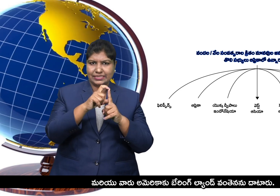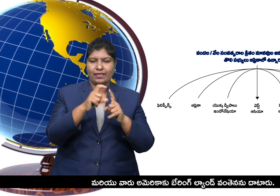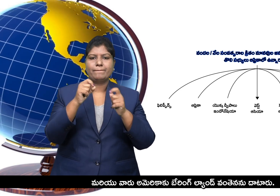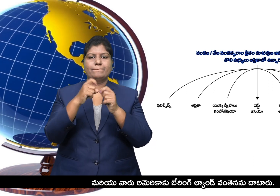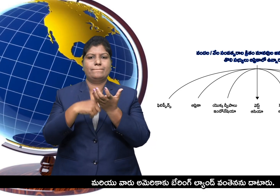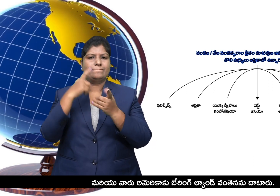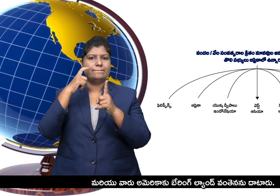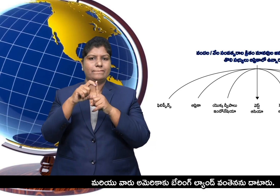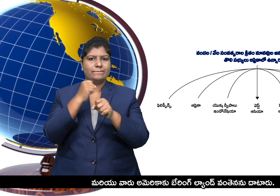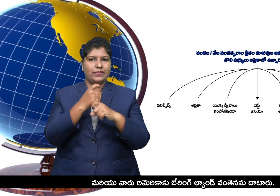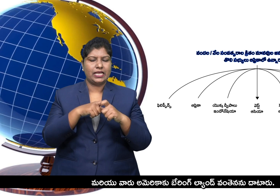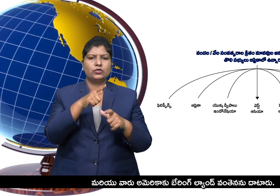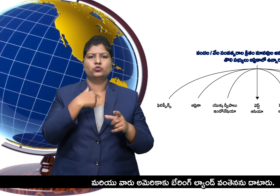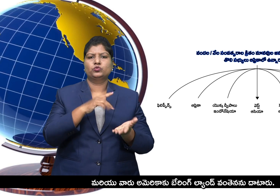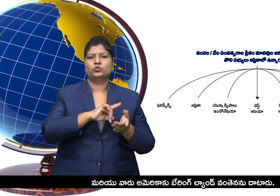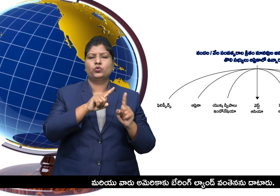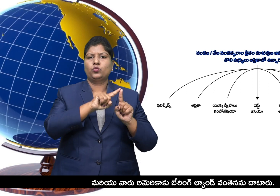వంతెనను దాటారు.